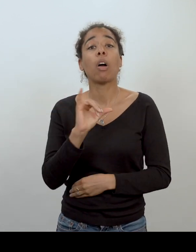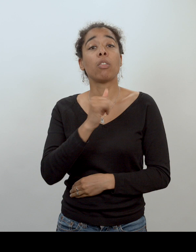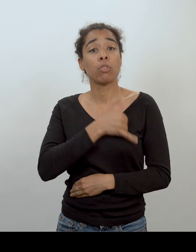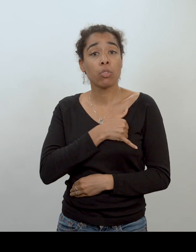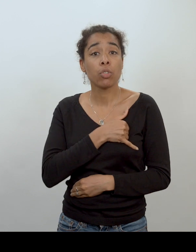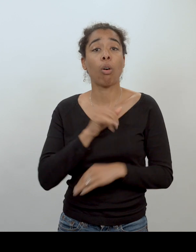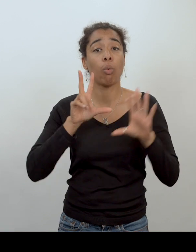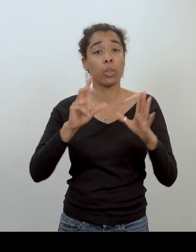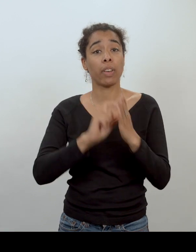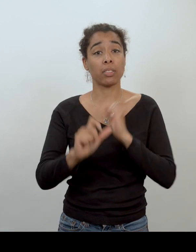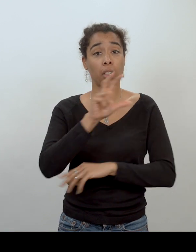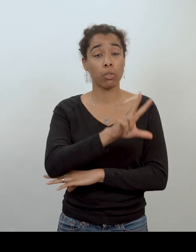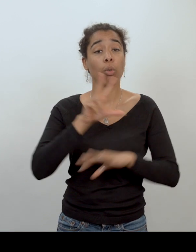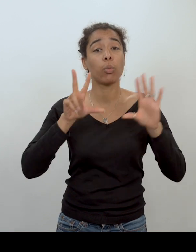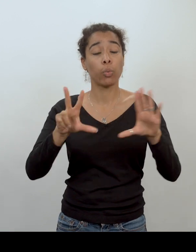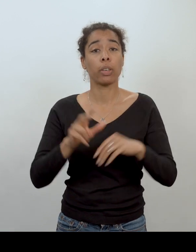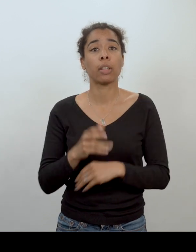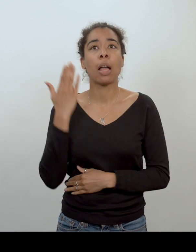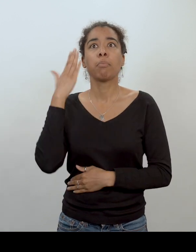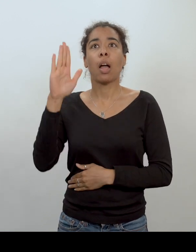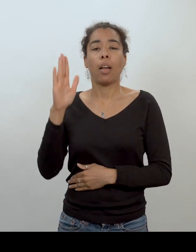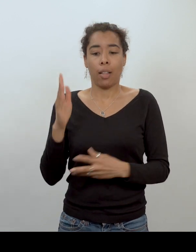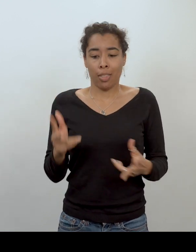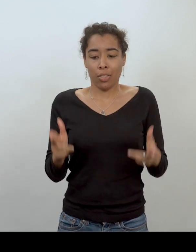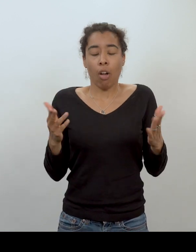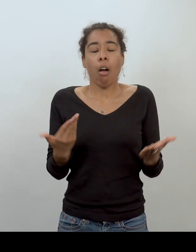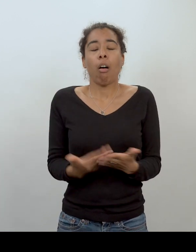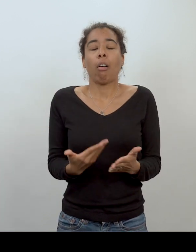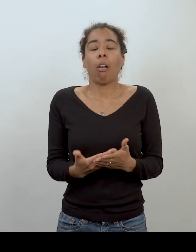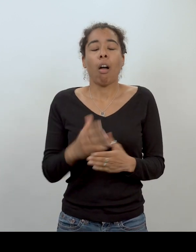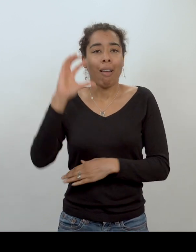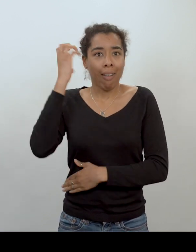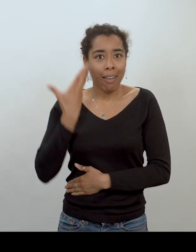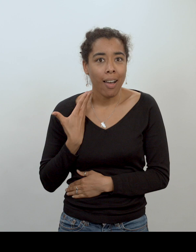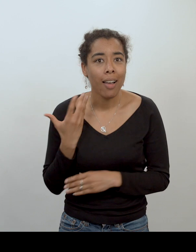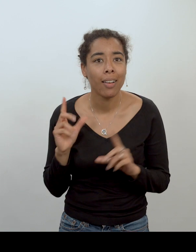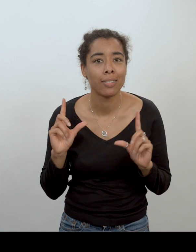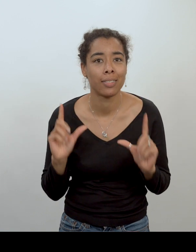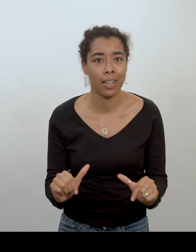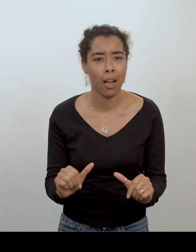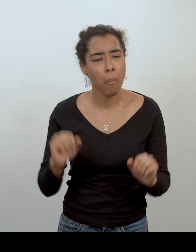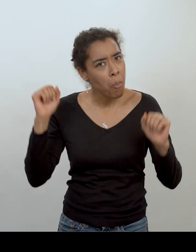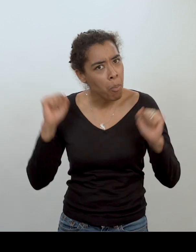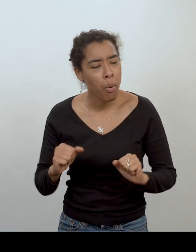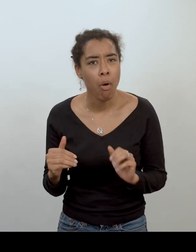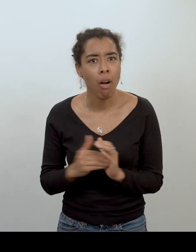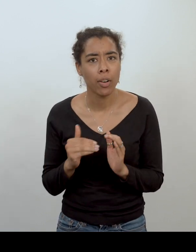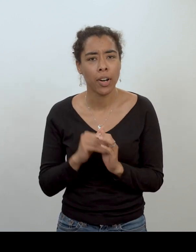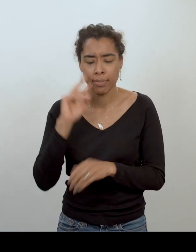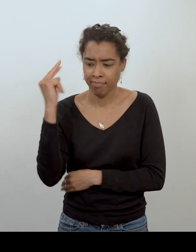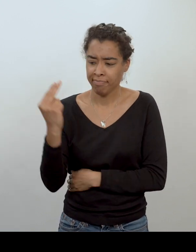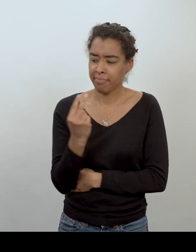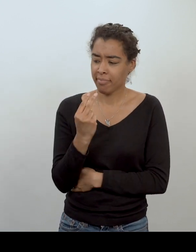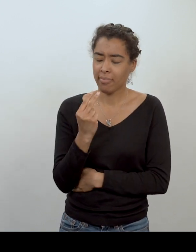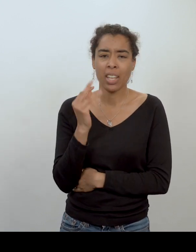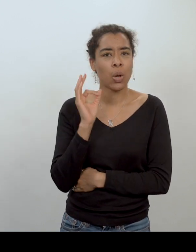chapitre 8 et au verset 38. Mais heureusement, sachons que nous sommes encore dans le temps de la grâce et qu'il est encore